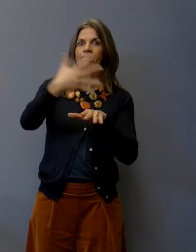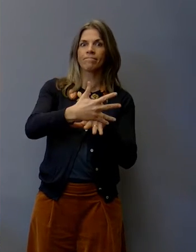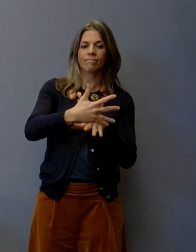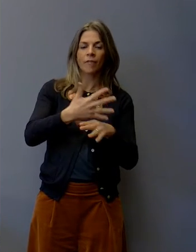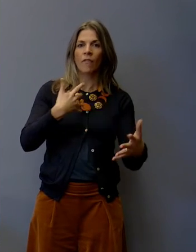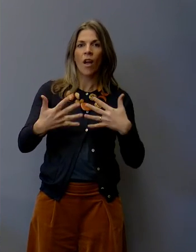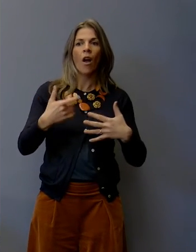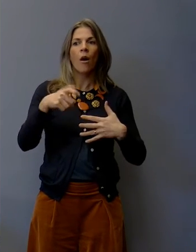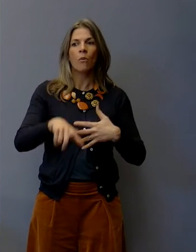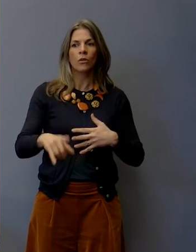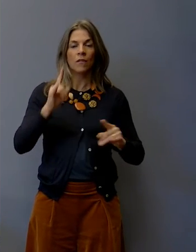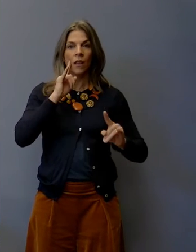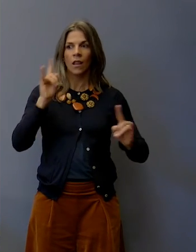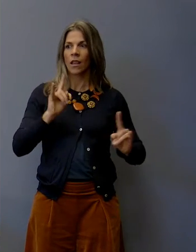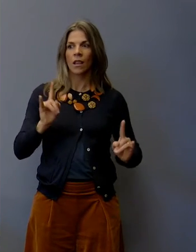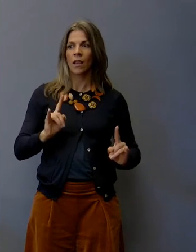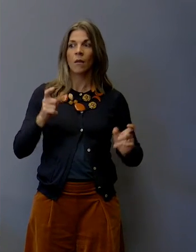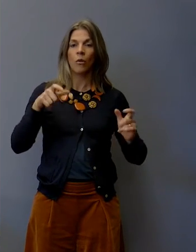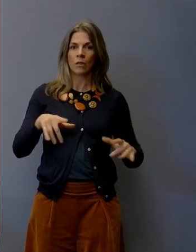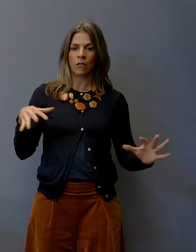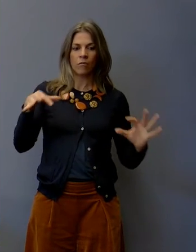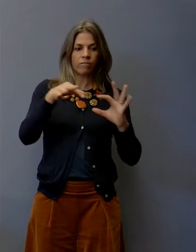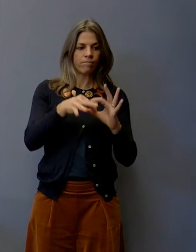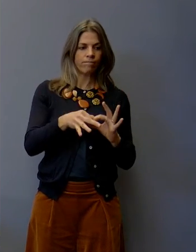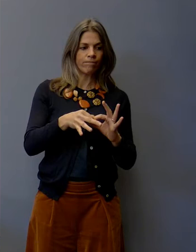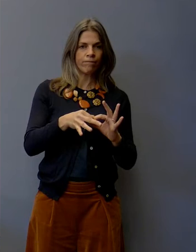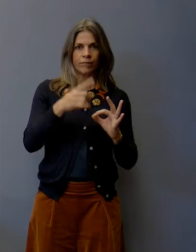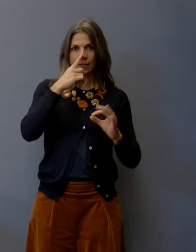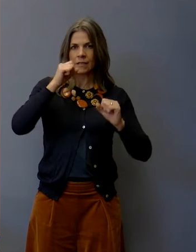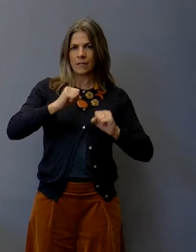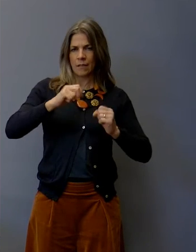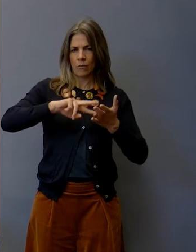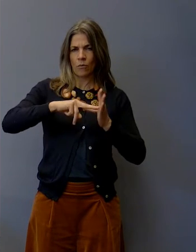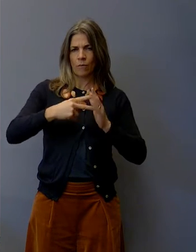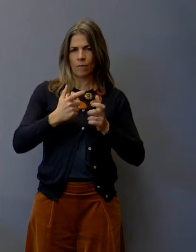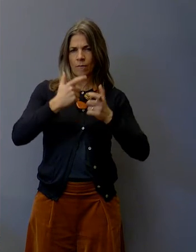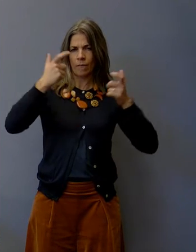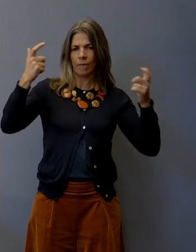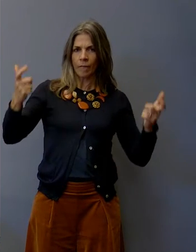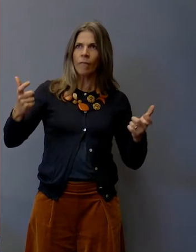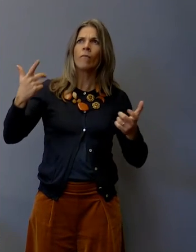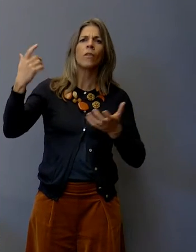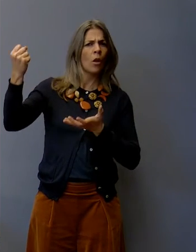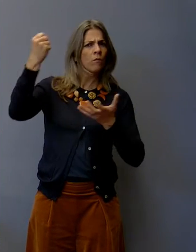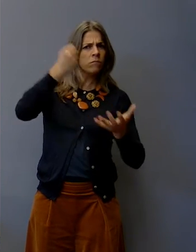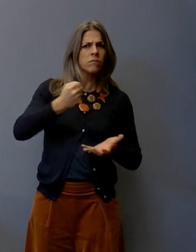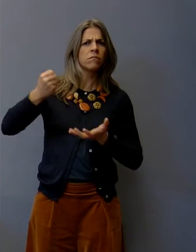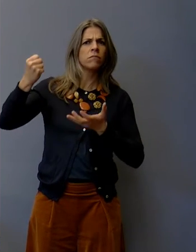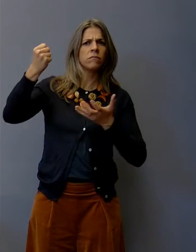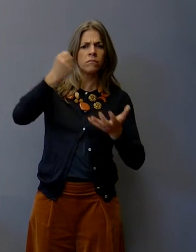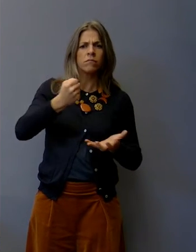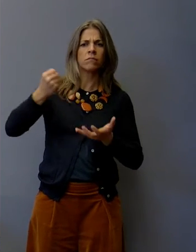purtroppo associata ad una grande tragedia sono arrivati i soldi deroghe normative le migliori aziende